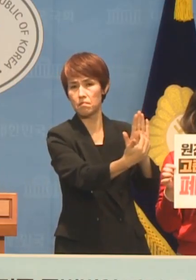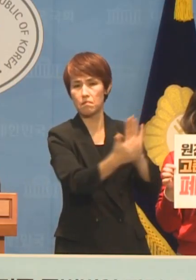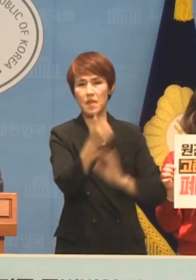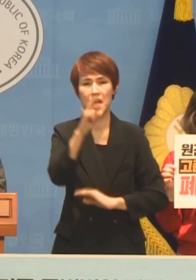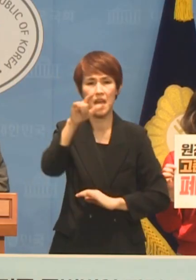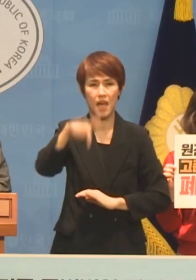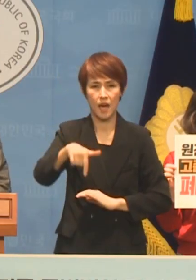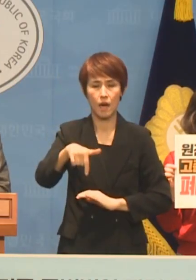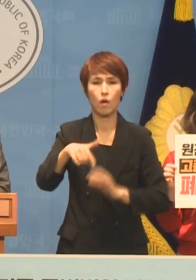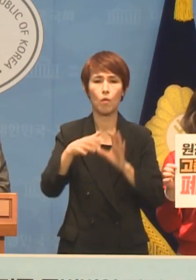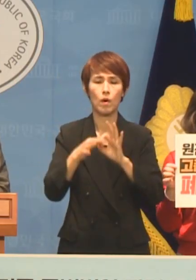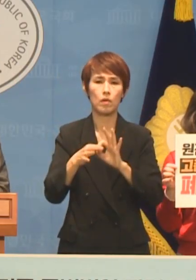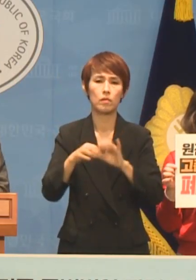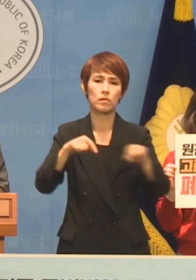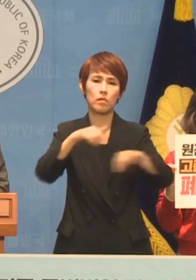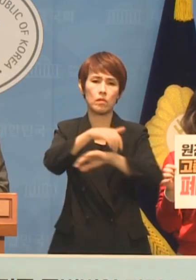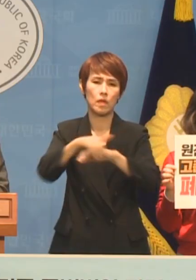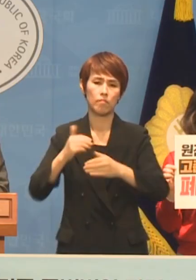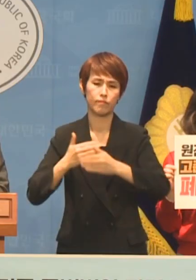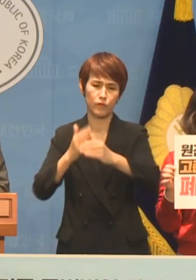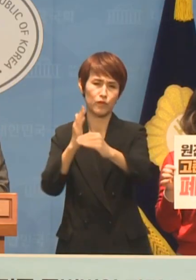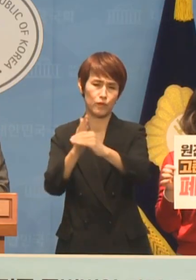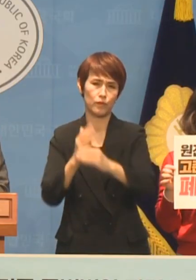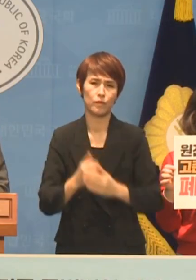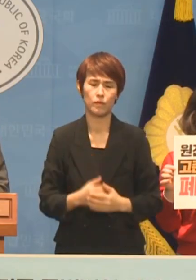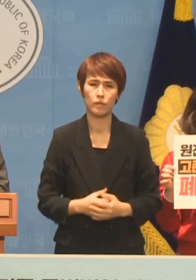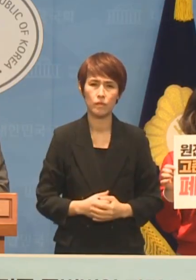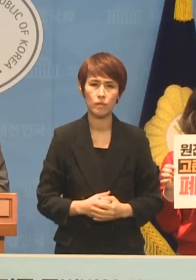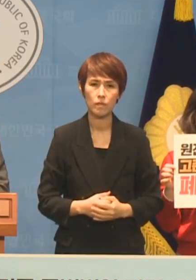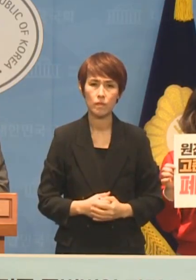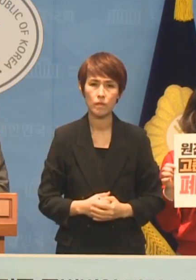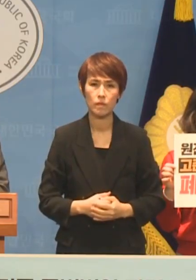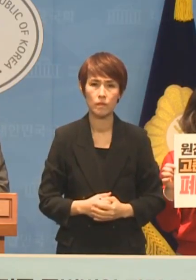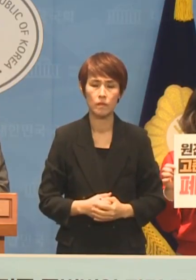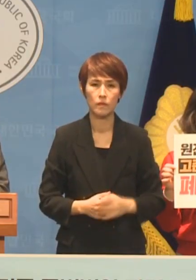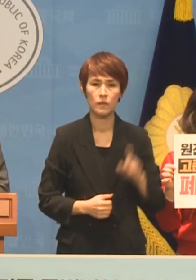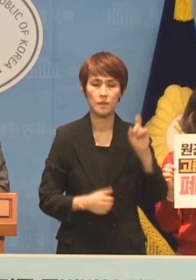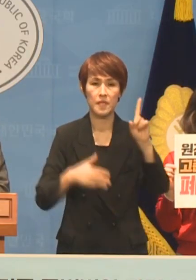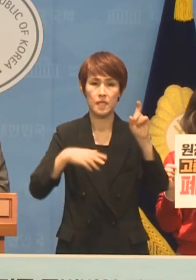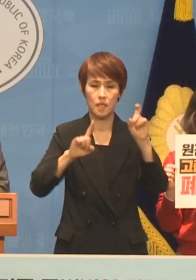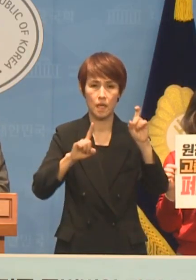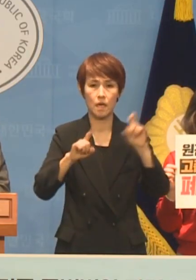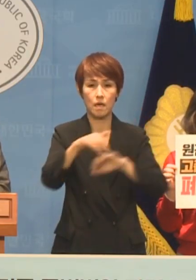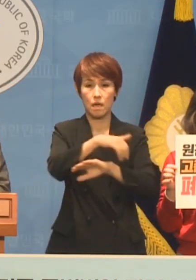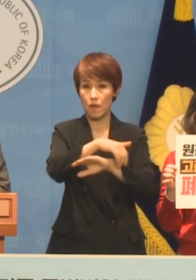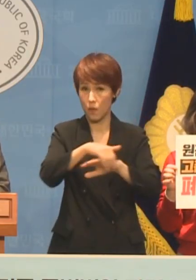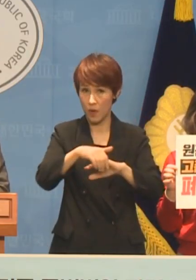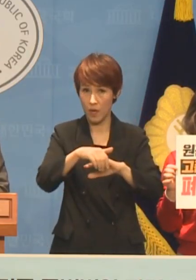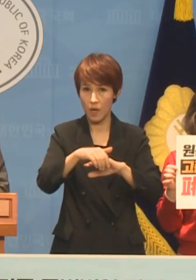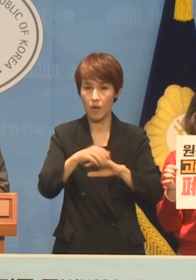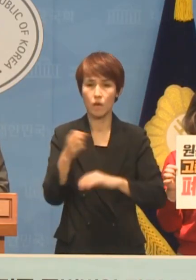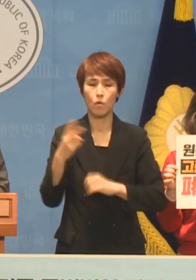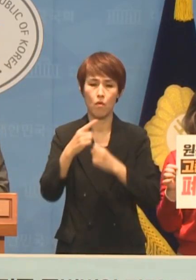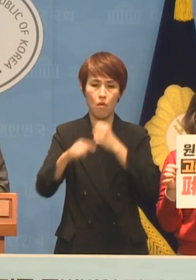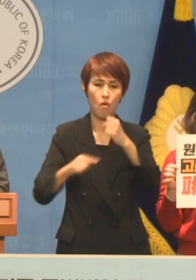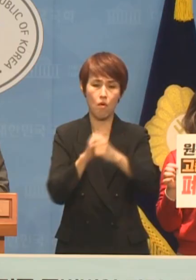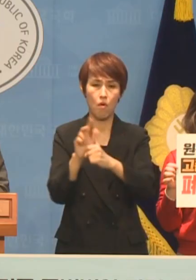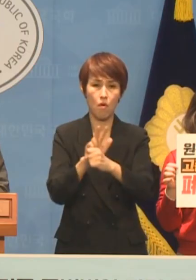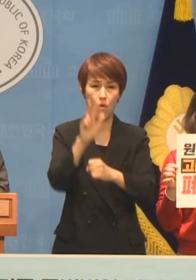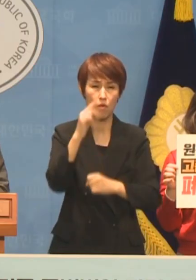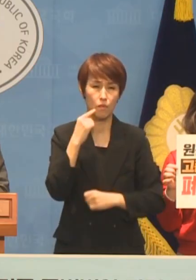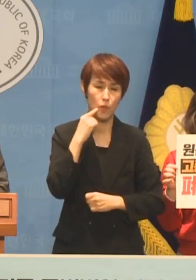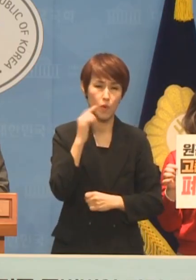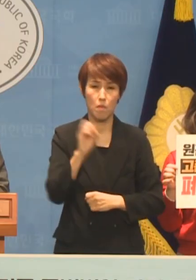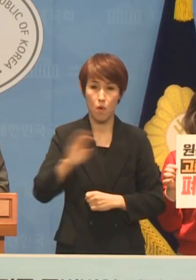핵진흥 정책이 진행되고 있습니다. 이런 시점에서 11차 정기본과 고준위 특별